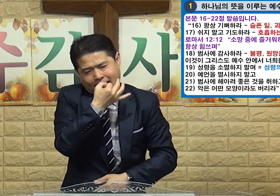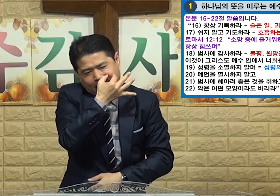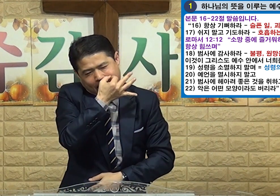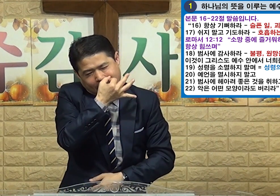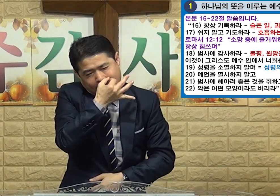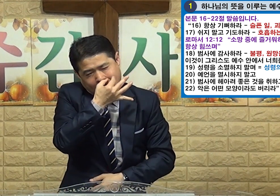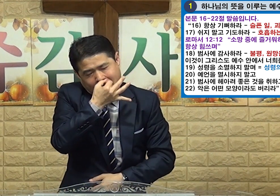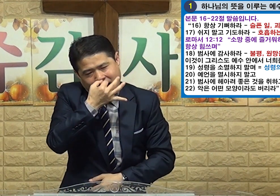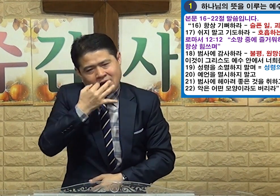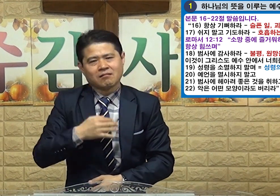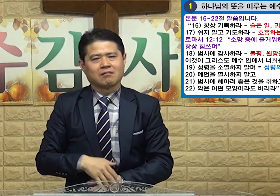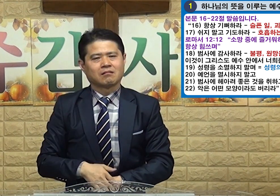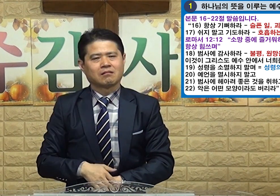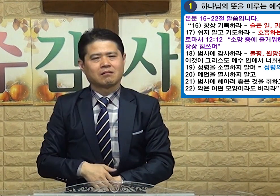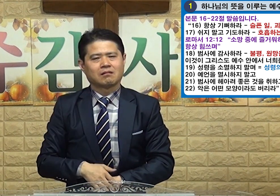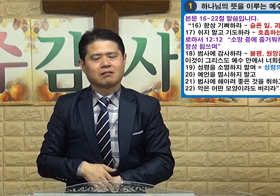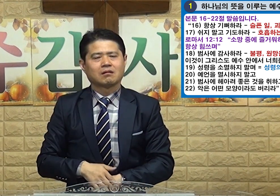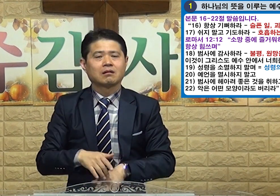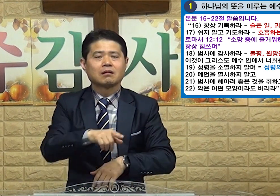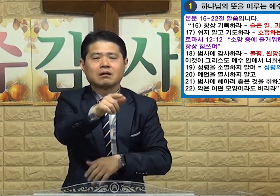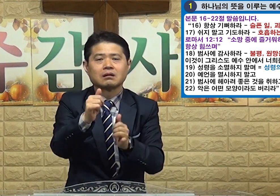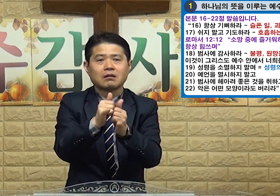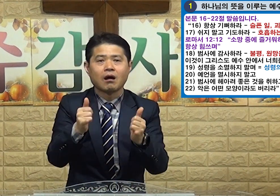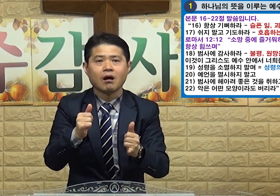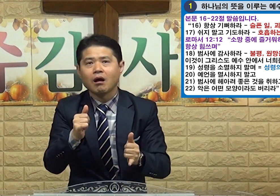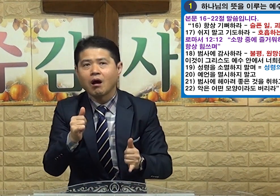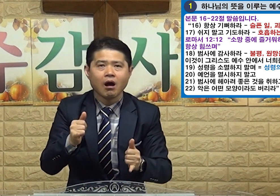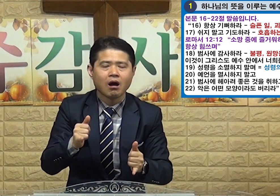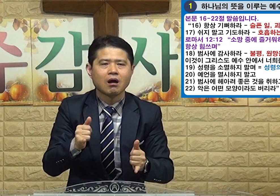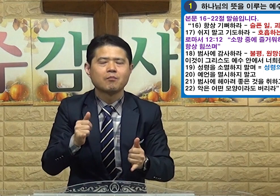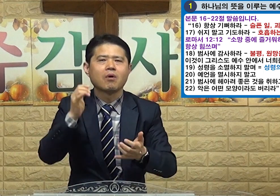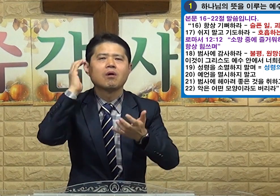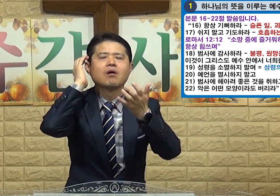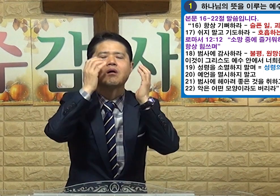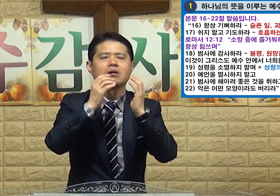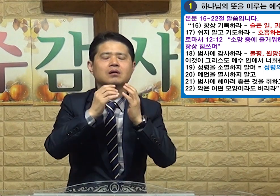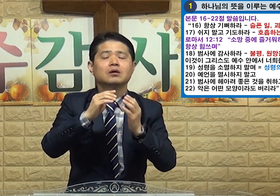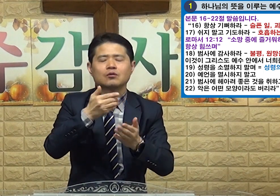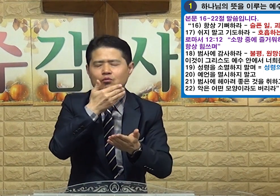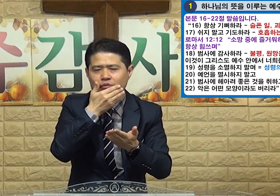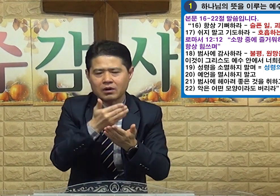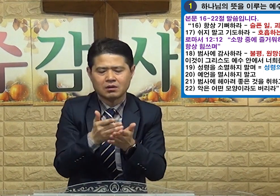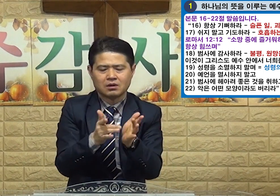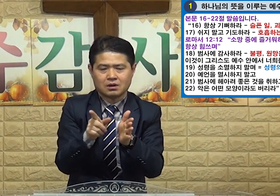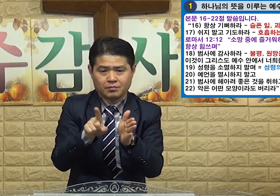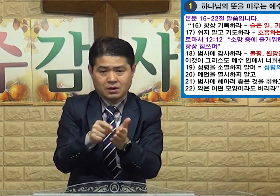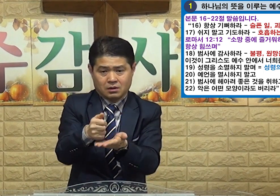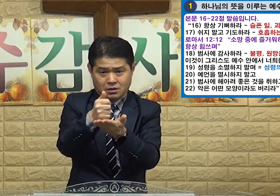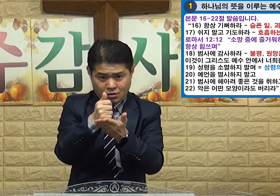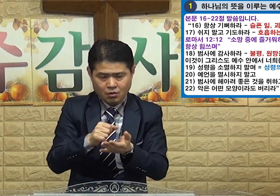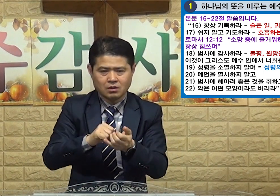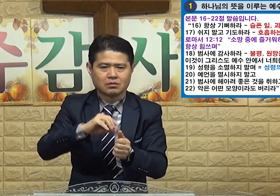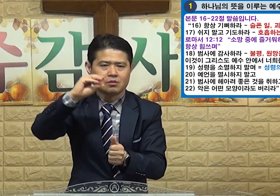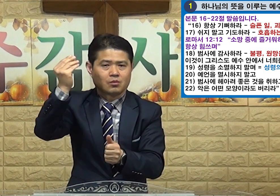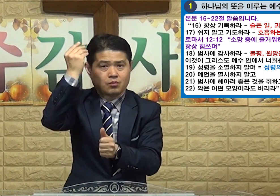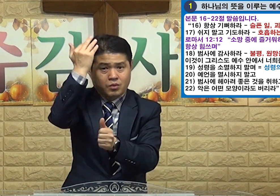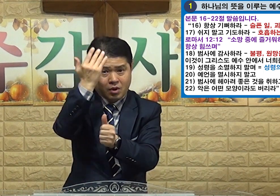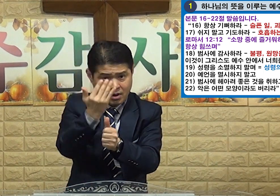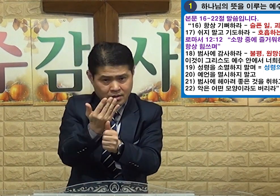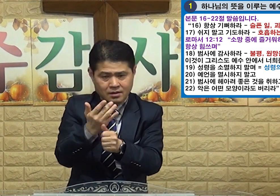알고 그것으로 기뻐하는 마귀들입니다. 우리 인간들이 오왕자왕 할 때 가장 중요한 것은 예수님께서